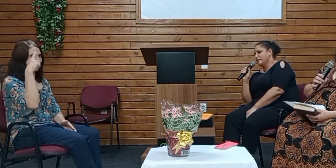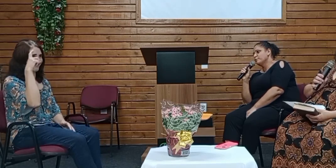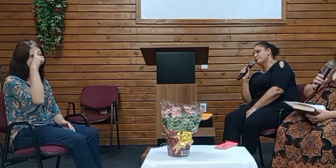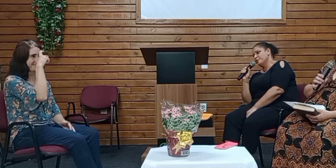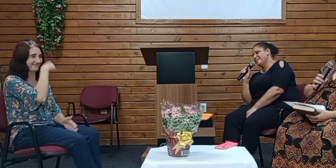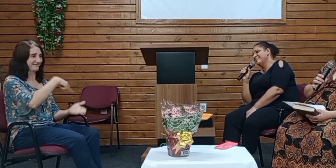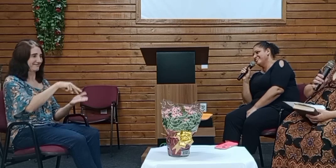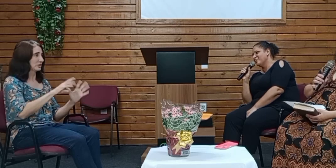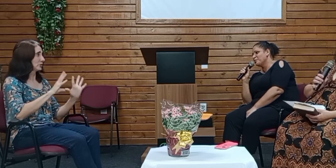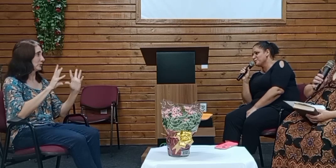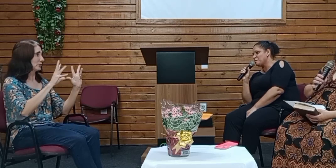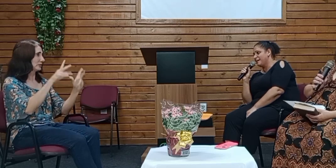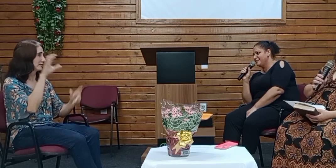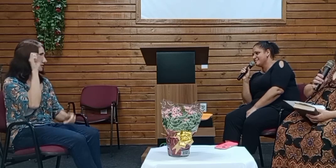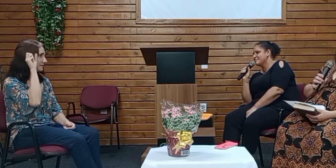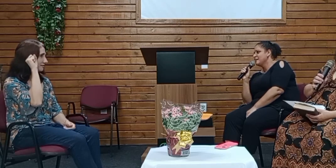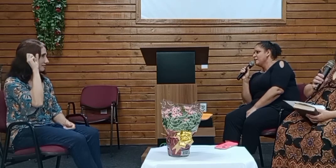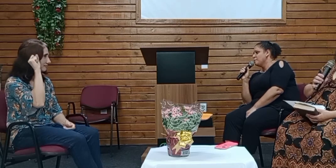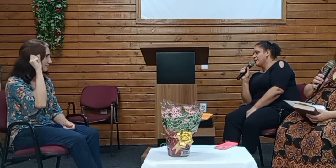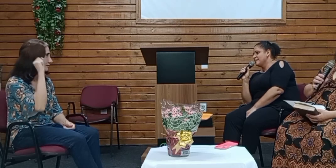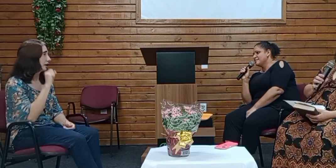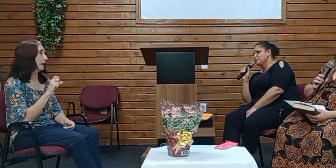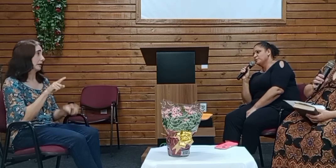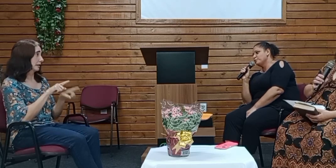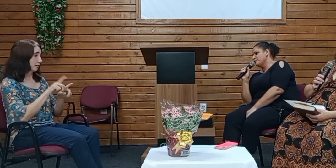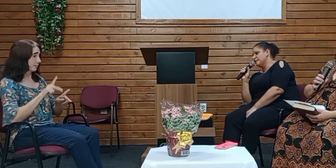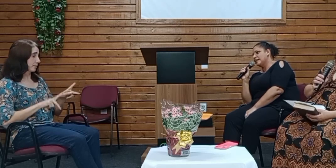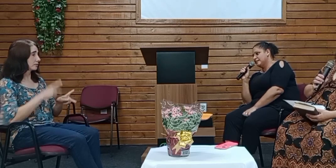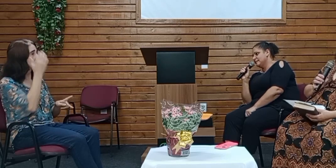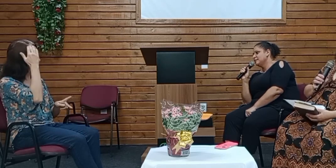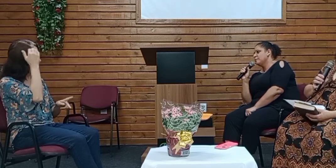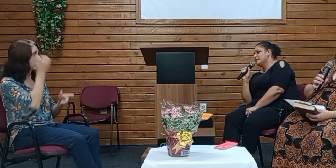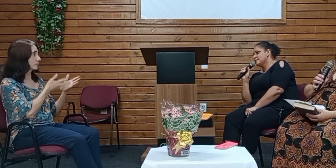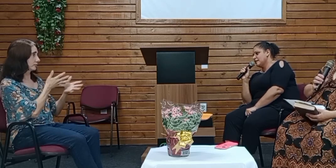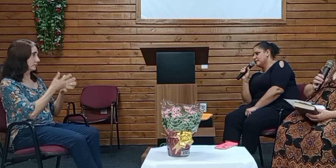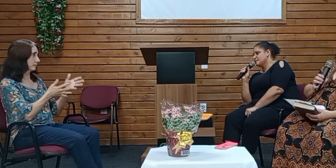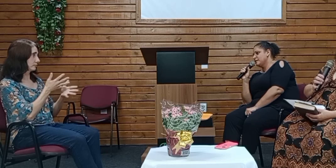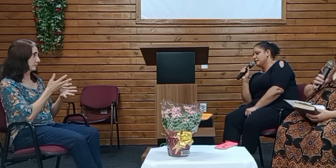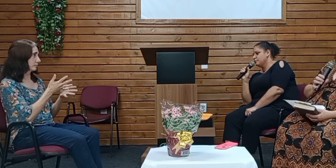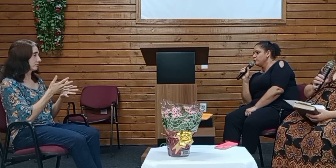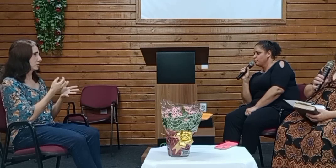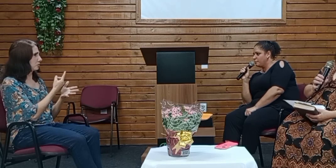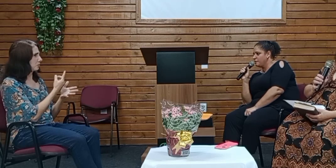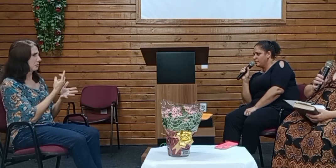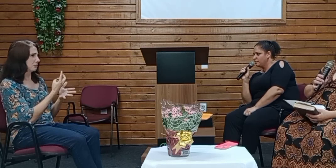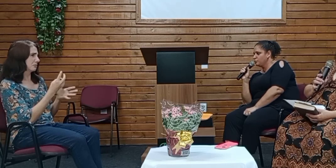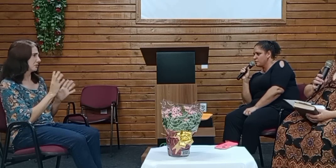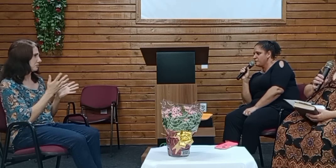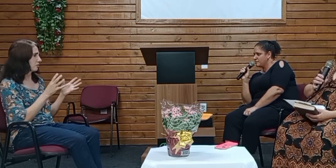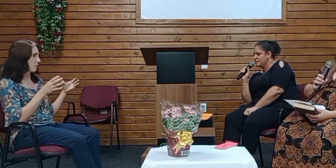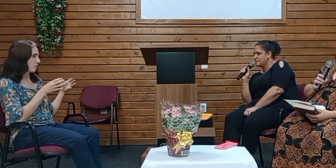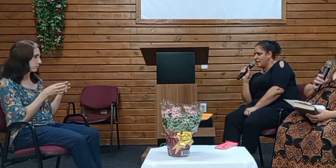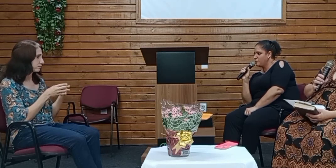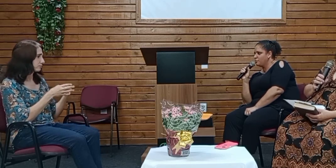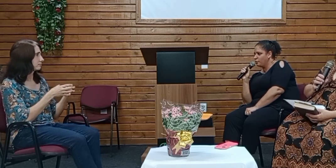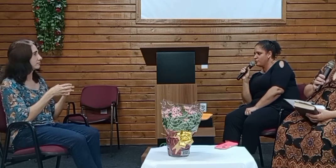Também eu fui em alguns bailes, mas eu não ouvia nada. Mas eu tenho duas primas